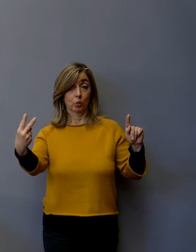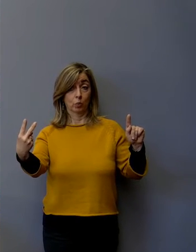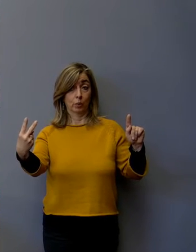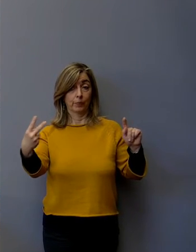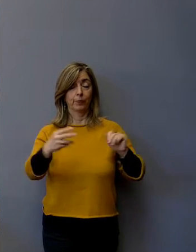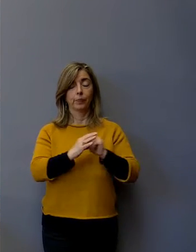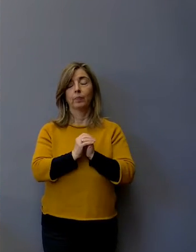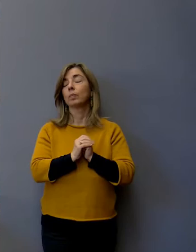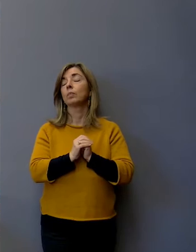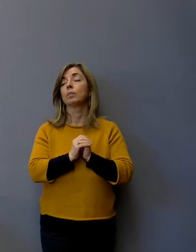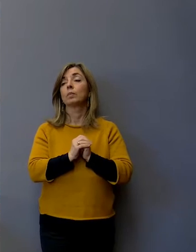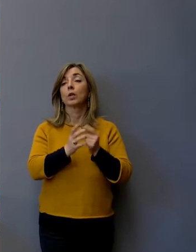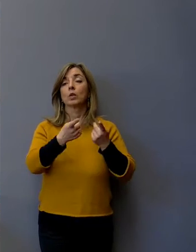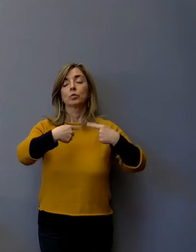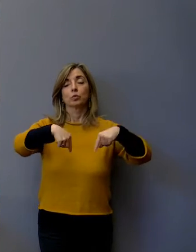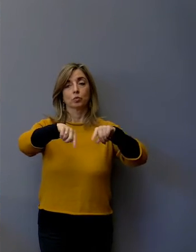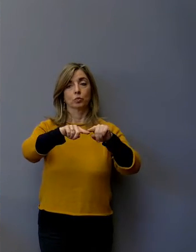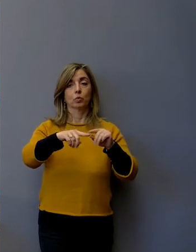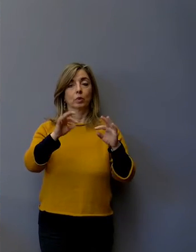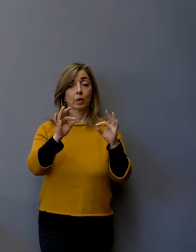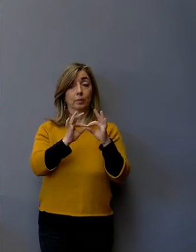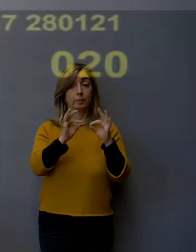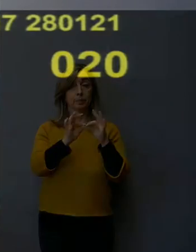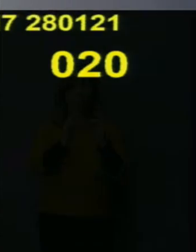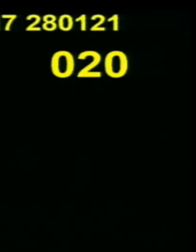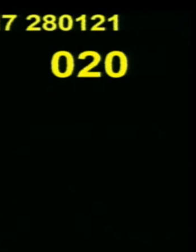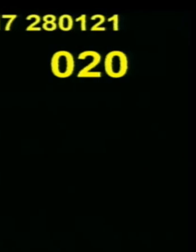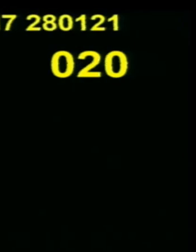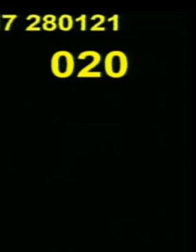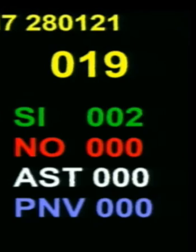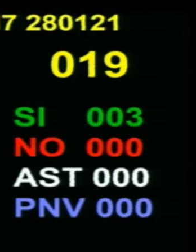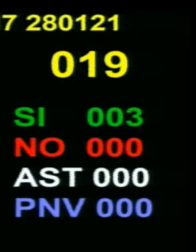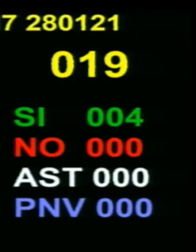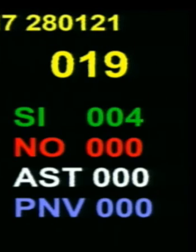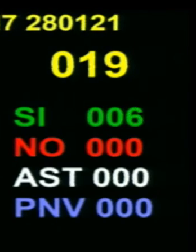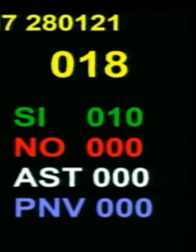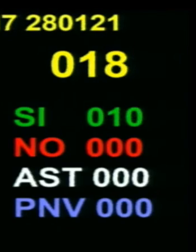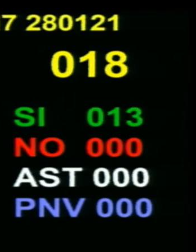parere favorevole della giunta si vota